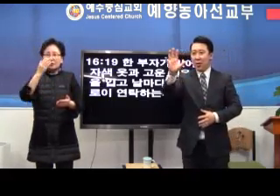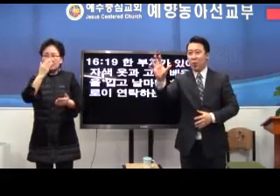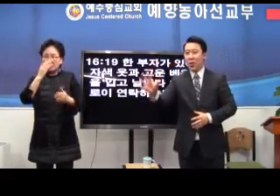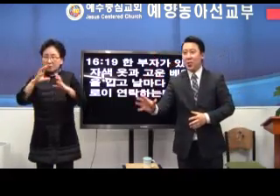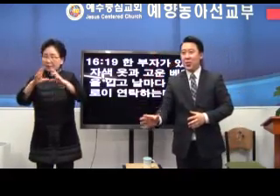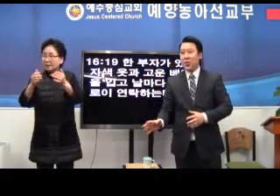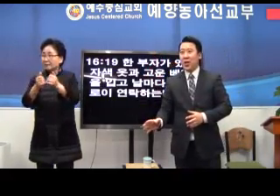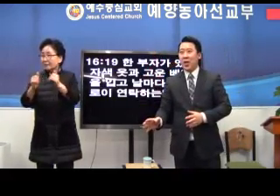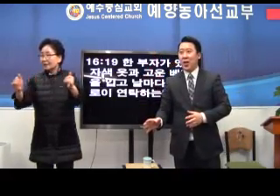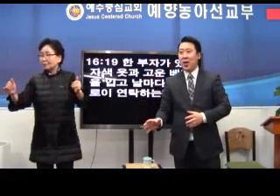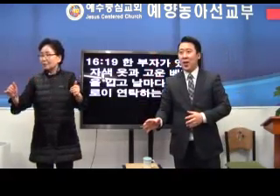바르라고 하셨을까?